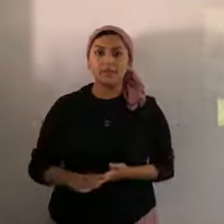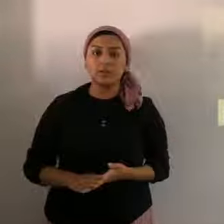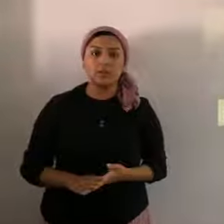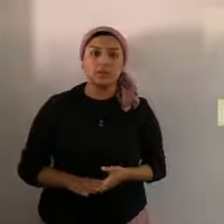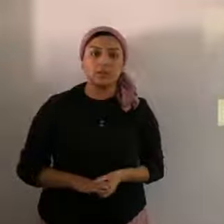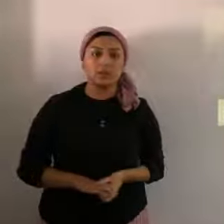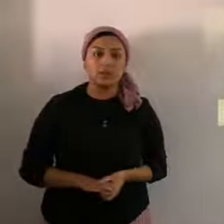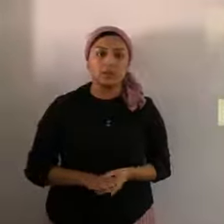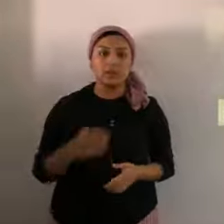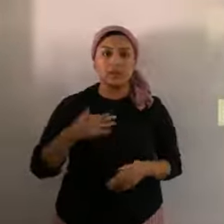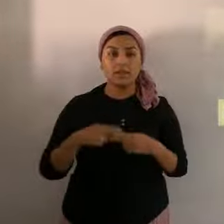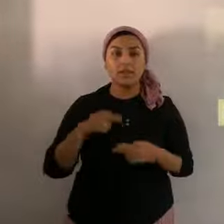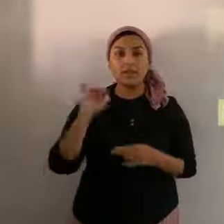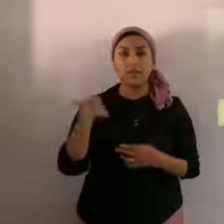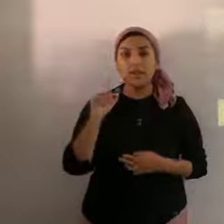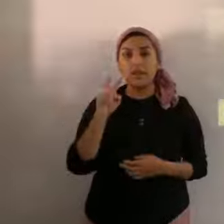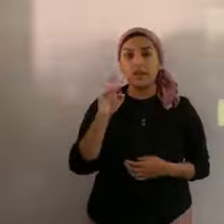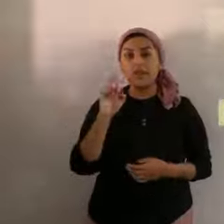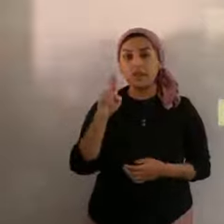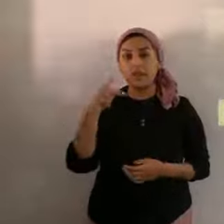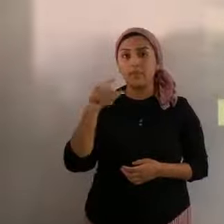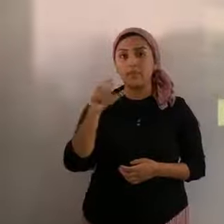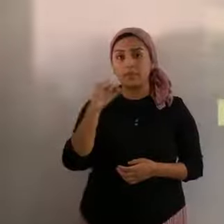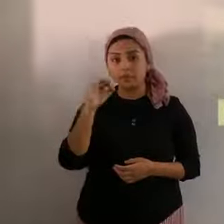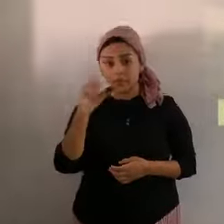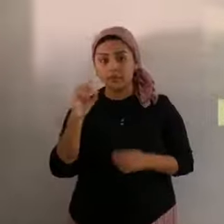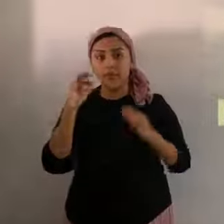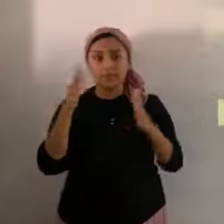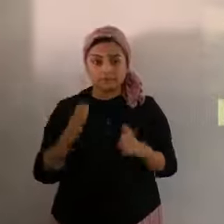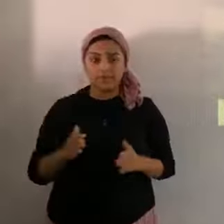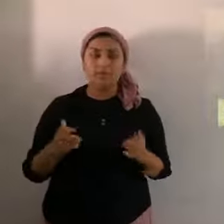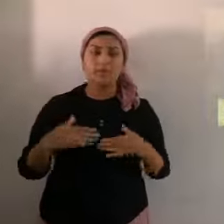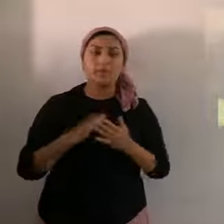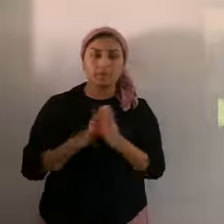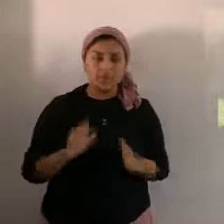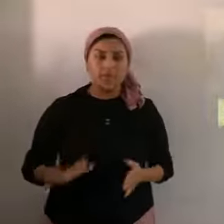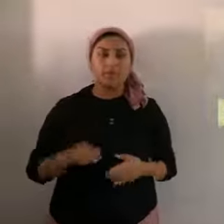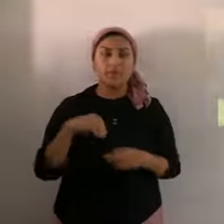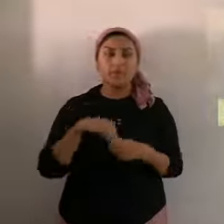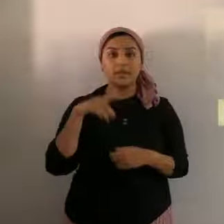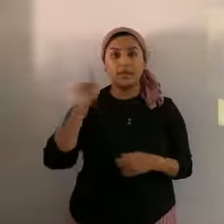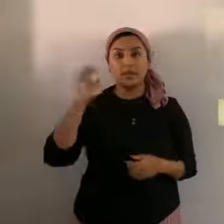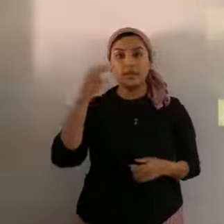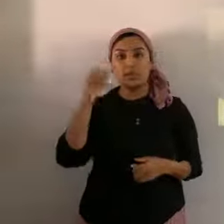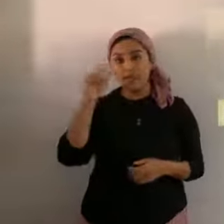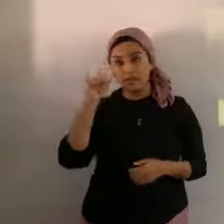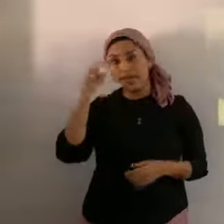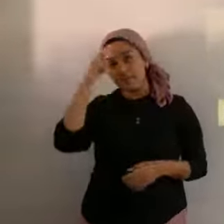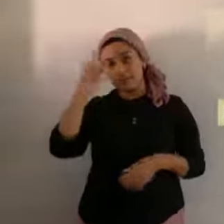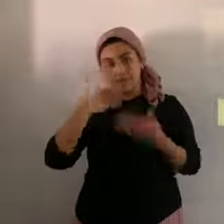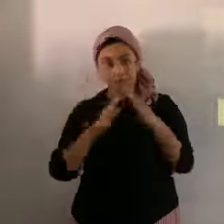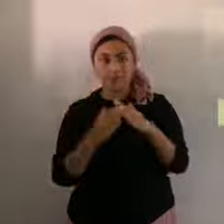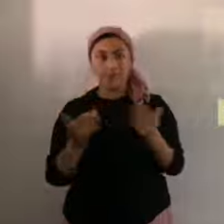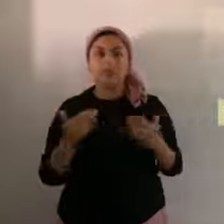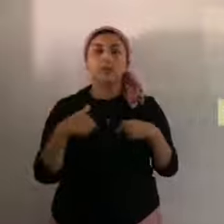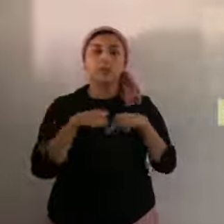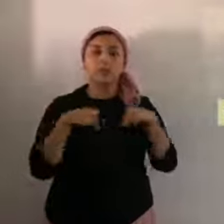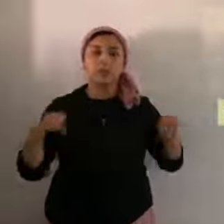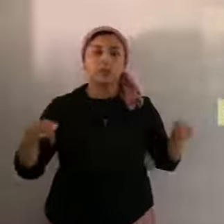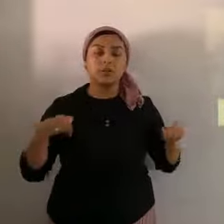aquí y allá. Su servidor, doctor Javier Palacios Elorio, Roe de la Keilah, Gozo y Paz, en Tehuacán, Puebla, México. En este momento